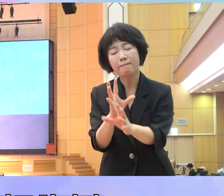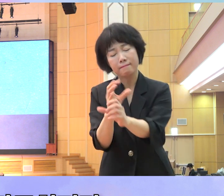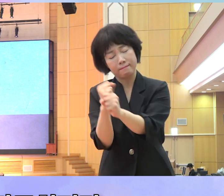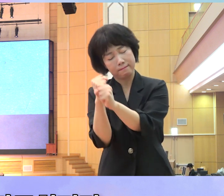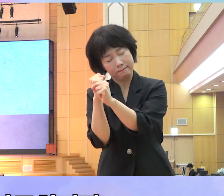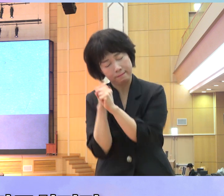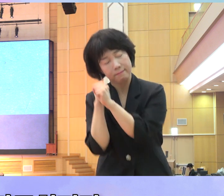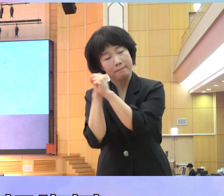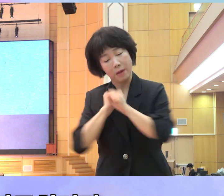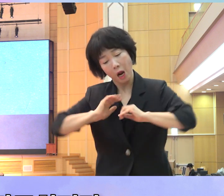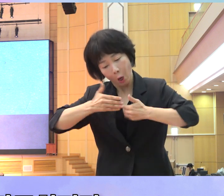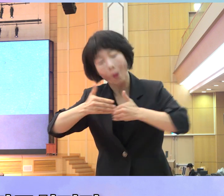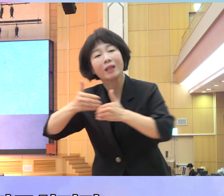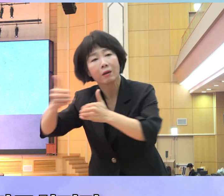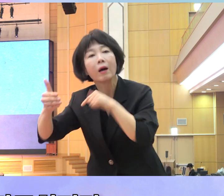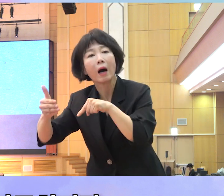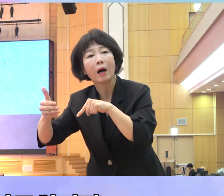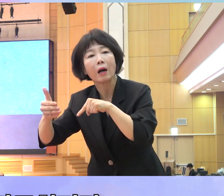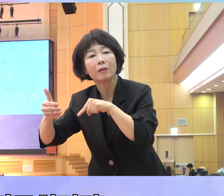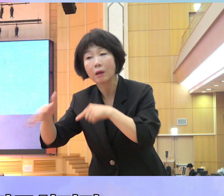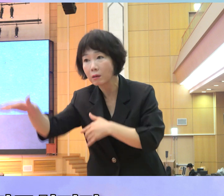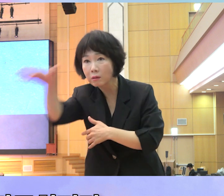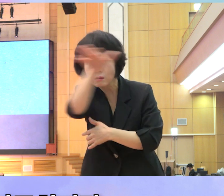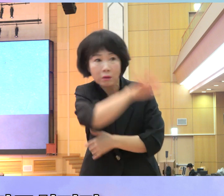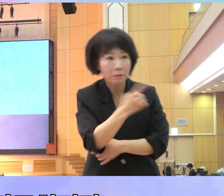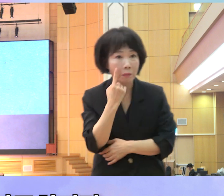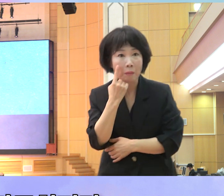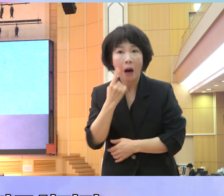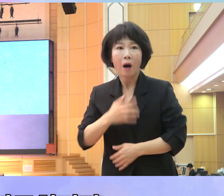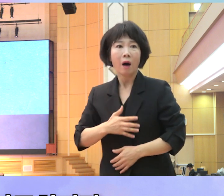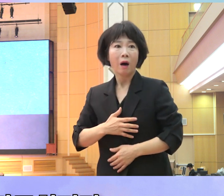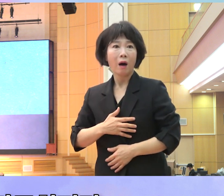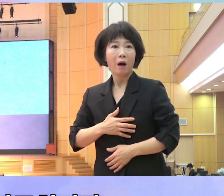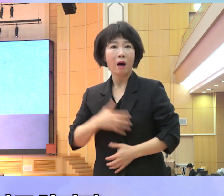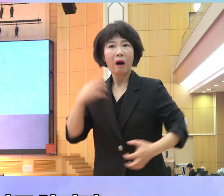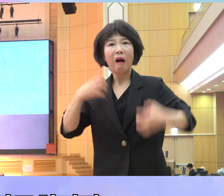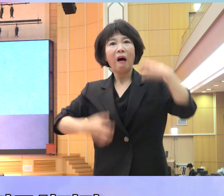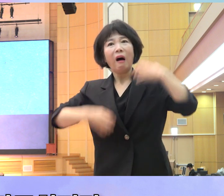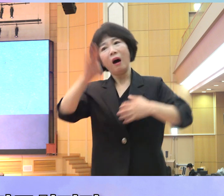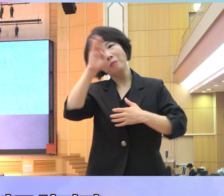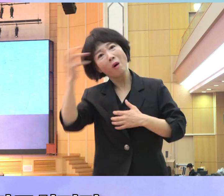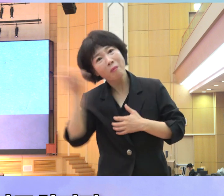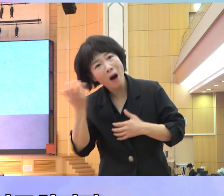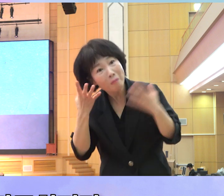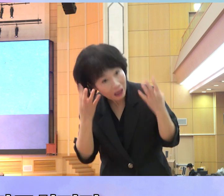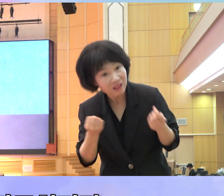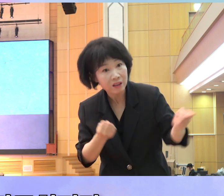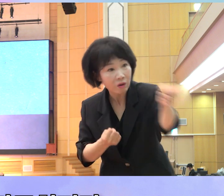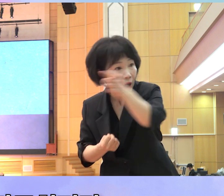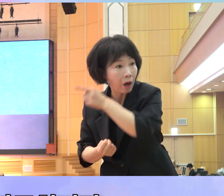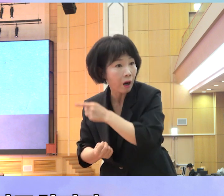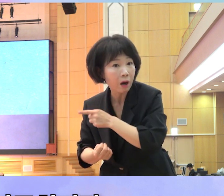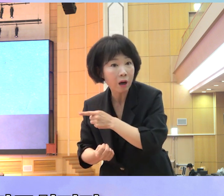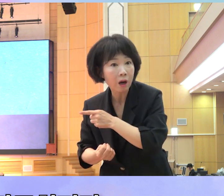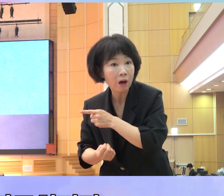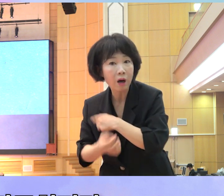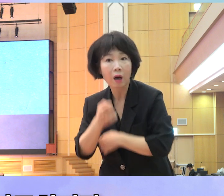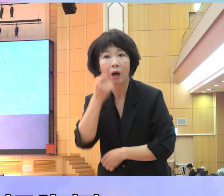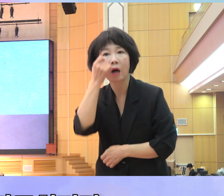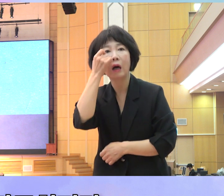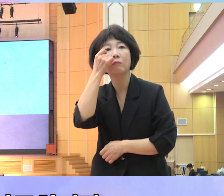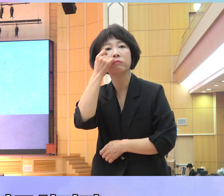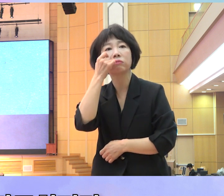건데 그 가운데서 고통을 앓고 있으니까. 자, 그럼 여러분들에게도 다시 한번 이 말씀을